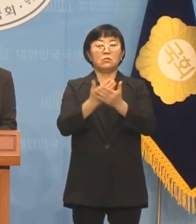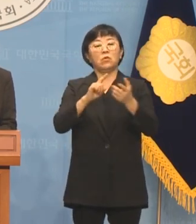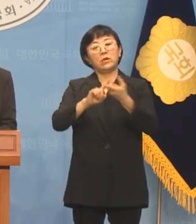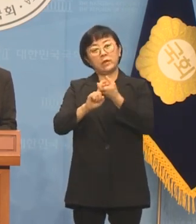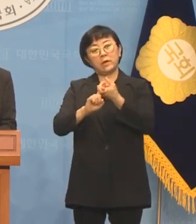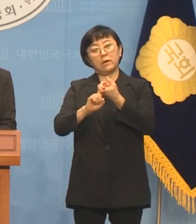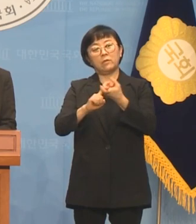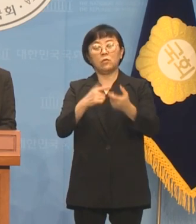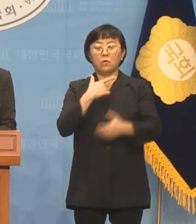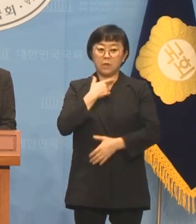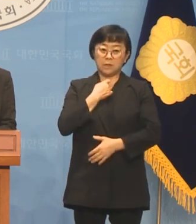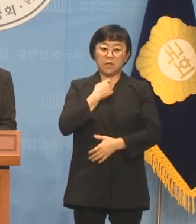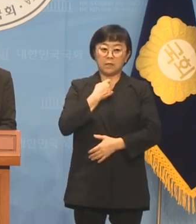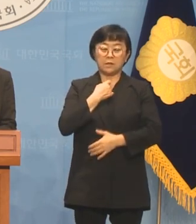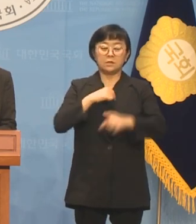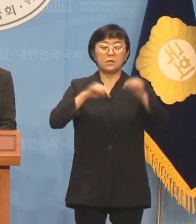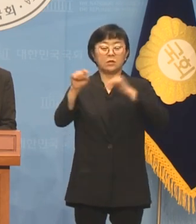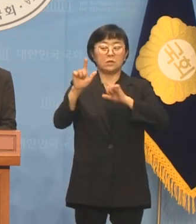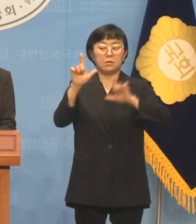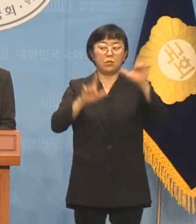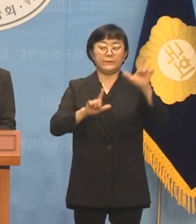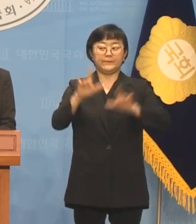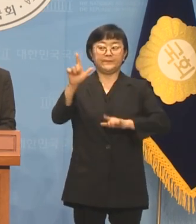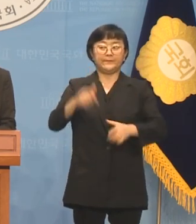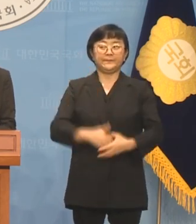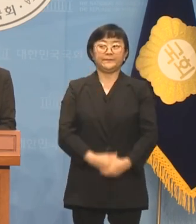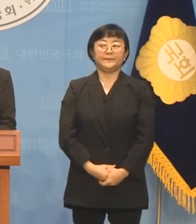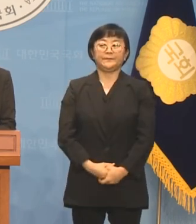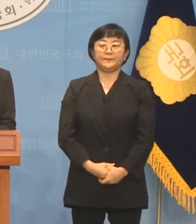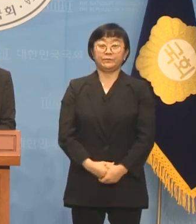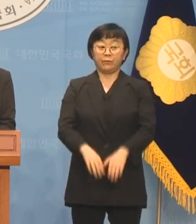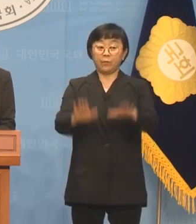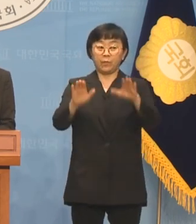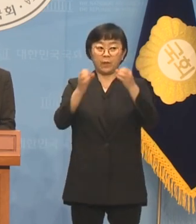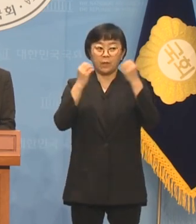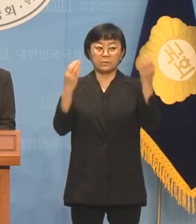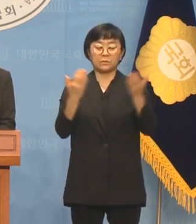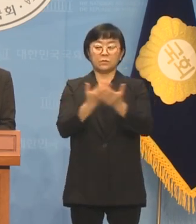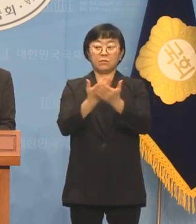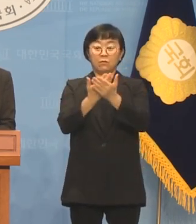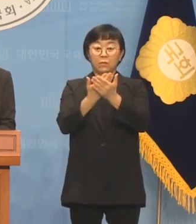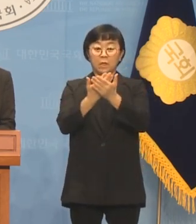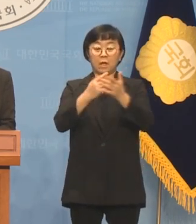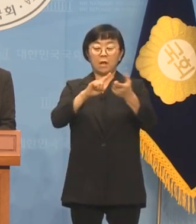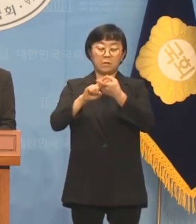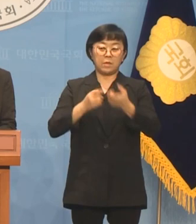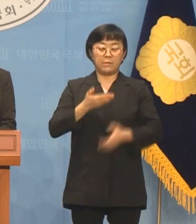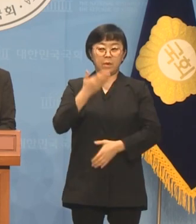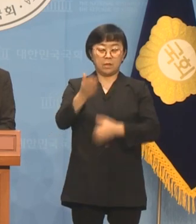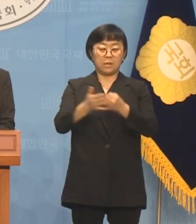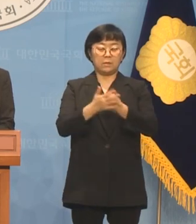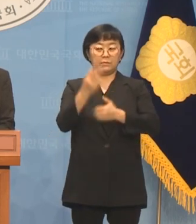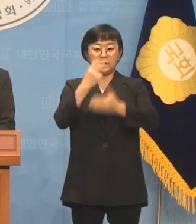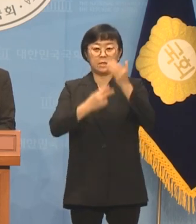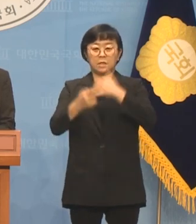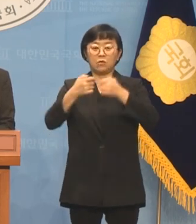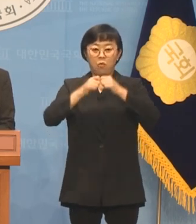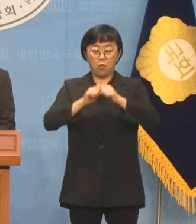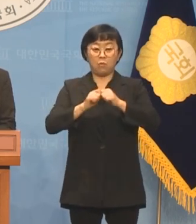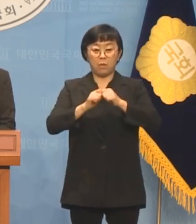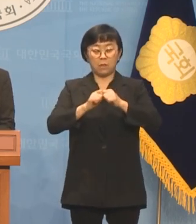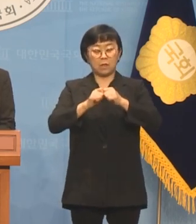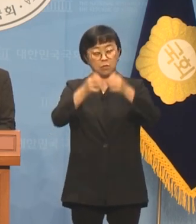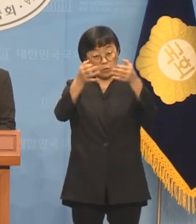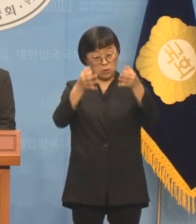바라는 제대로 된 정치의 모습입니다. 오늘 퇴진보연합이 제출할 미래혁신국가의 비전을 꼼꼼히